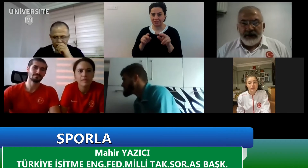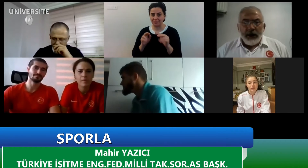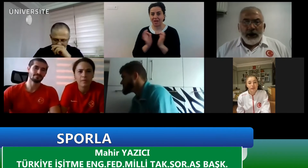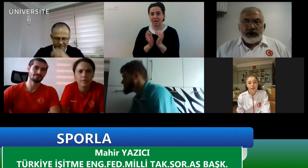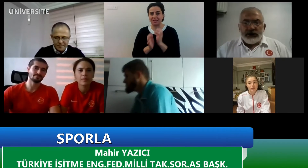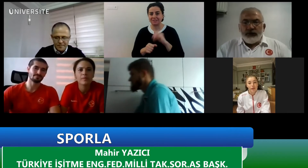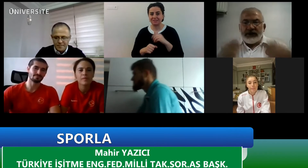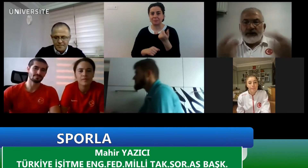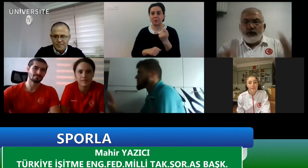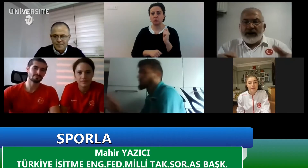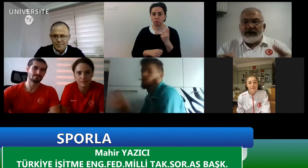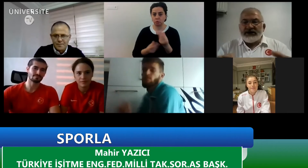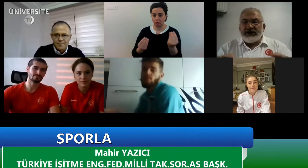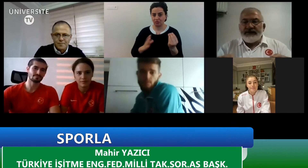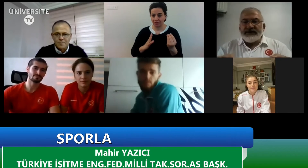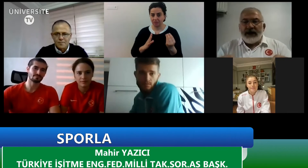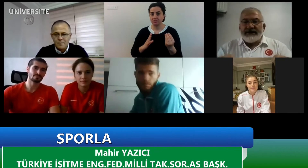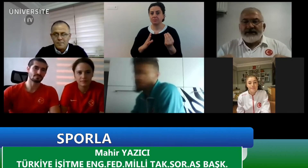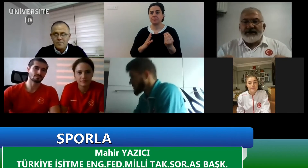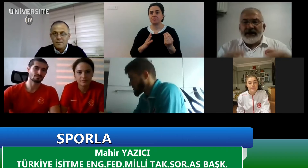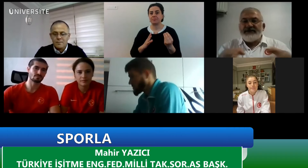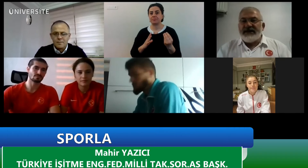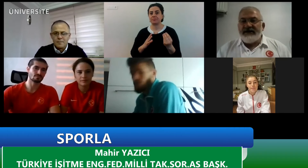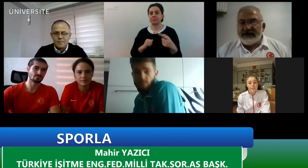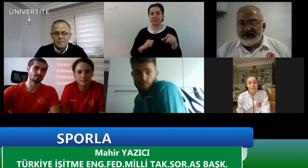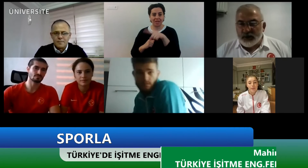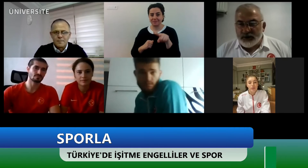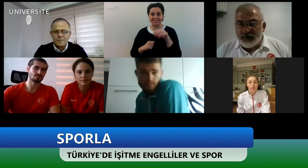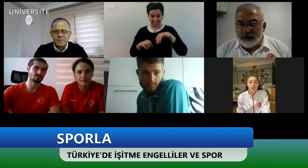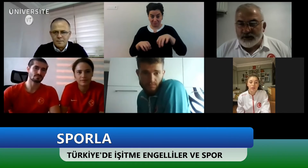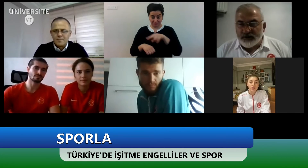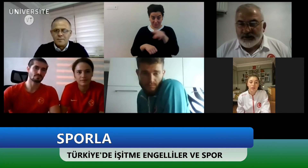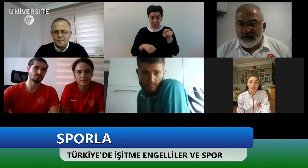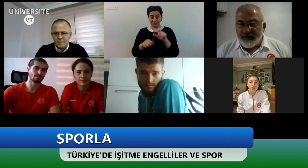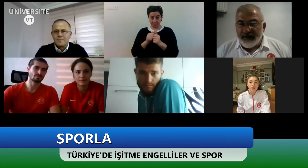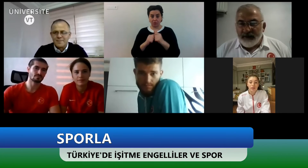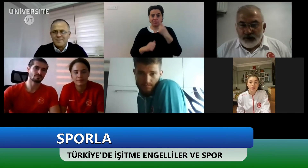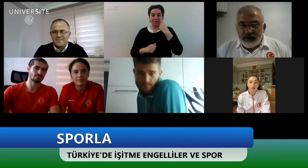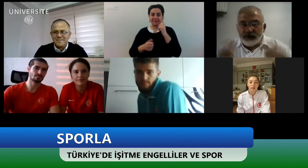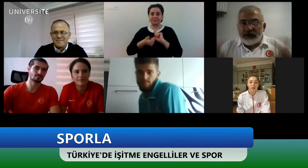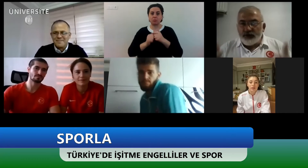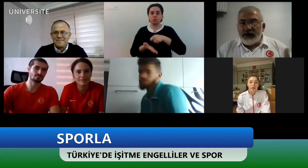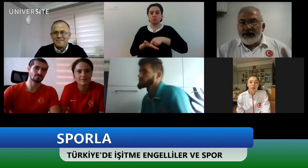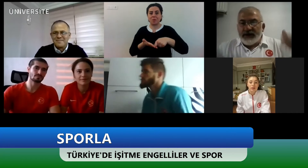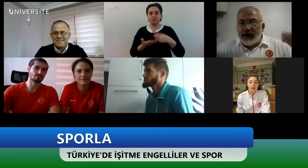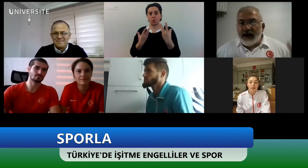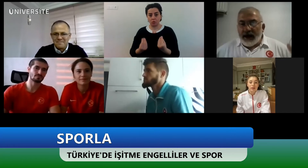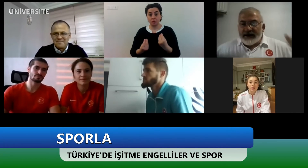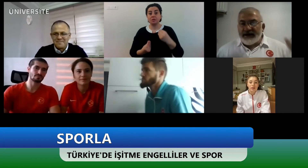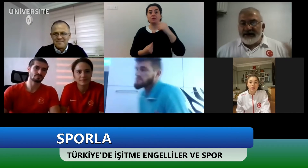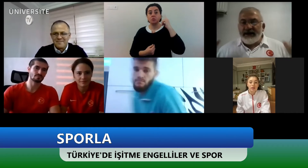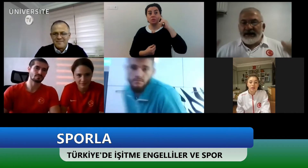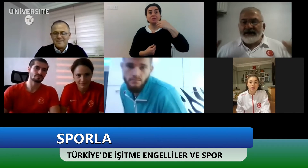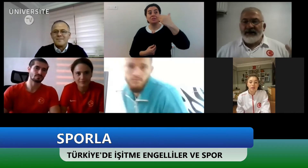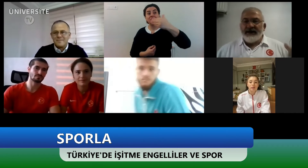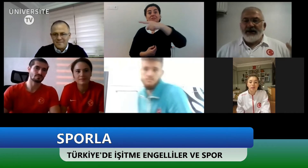var. Şimdi burada bu arkadaşlarımız aynı zamanda hepsi devlet sporcusu, biliyor musunuz? Bunu da buradan duyurayım ki